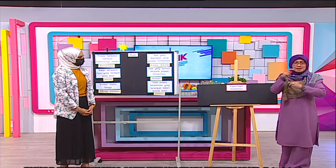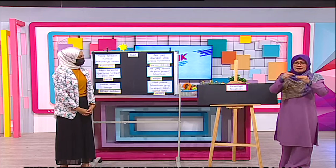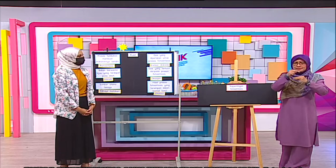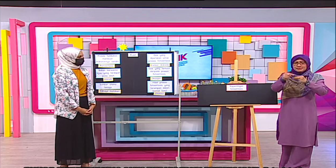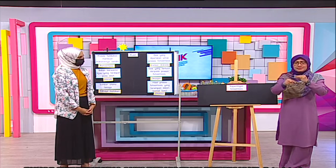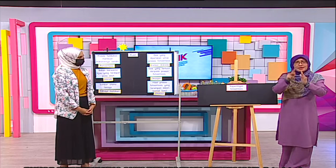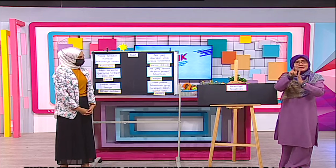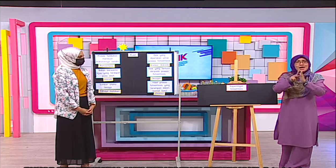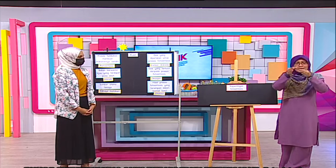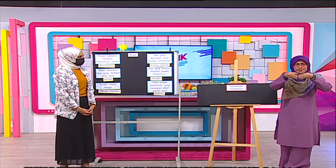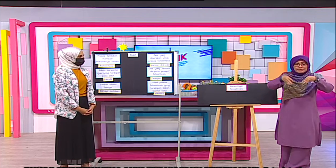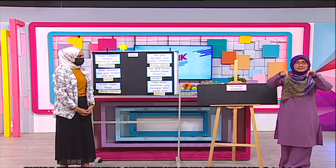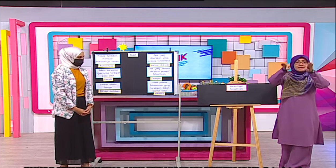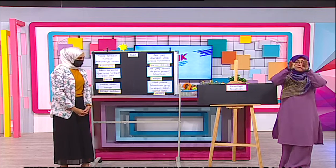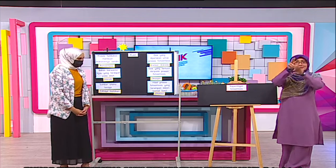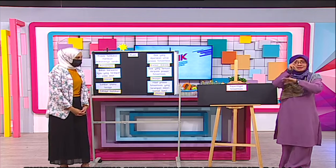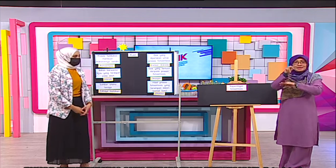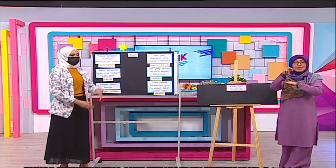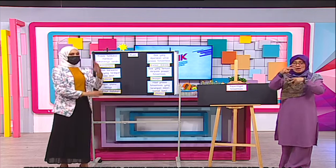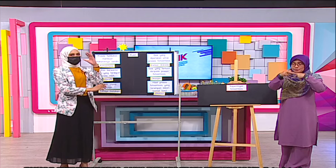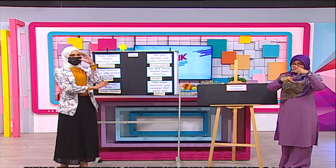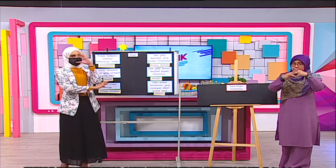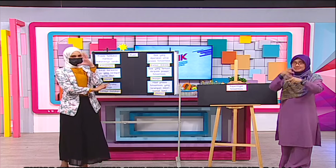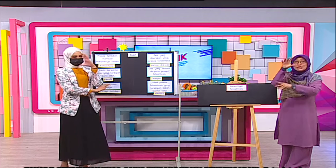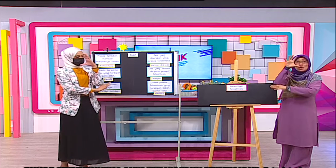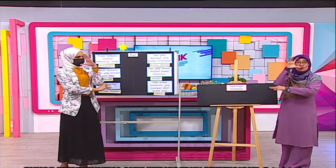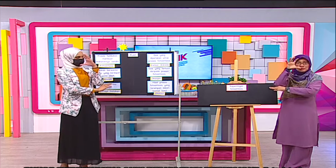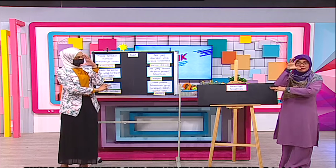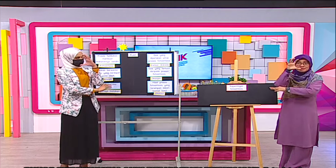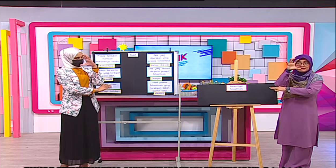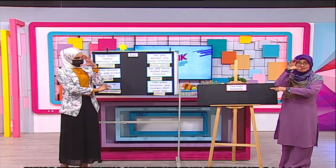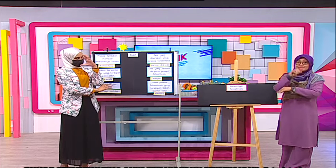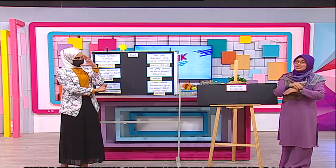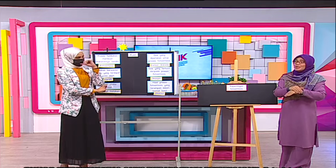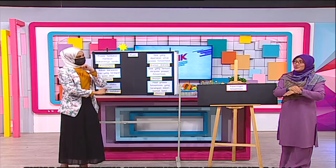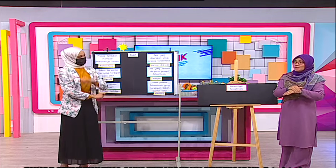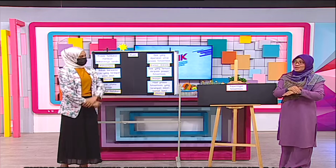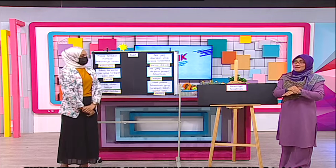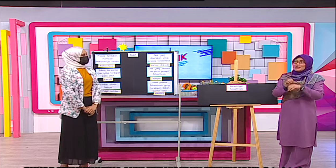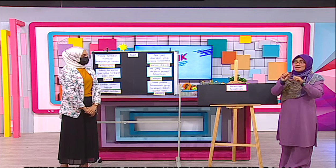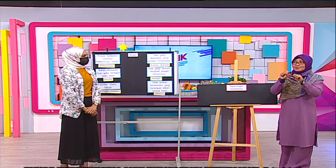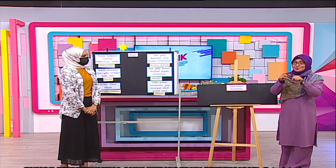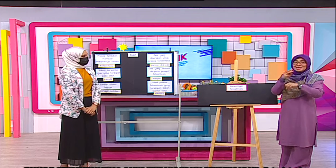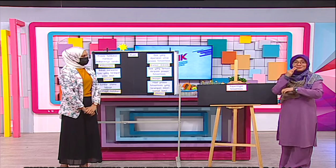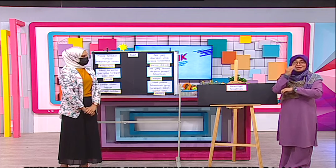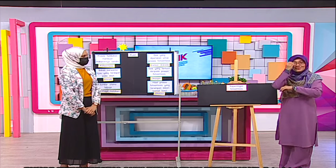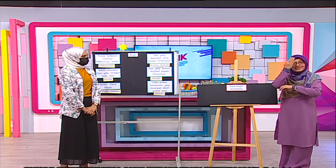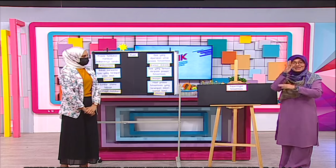tentang Hai kepentingan proses fotosintesis Oke Ah boleh Mira bagi